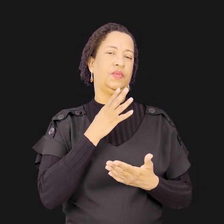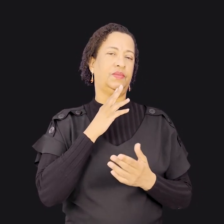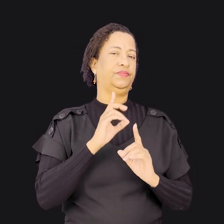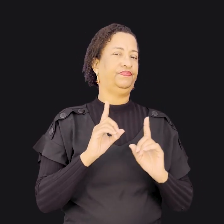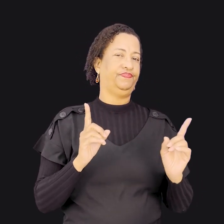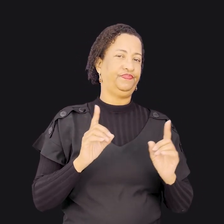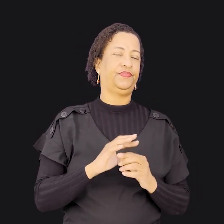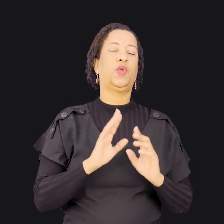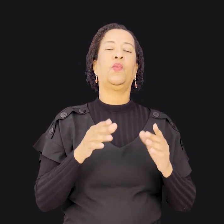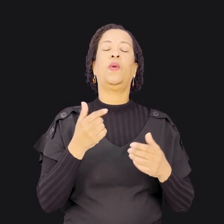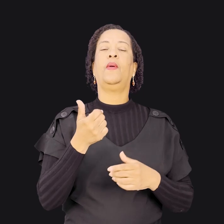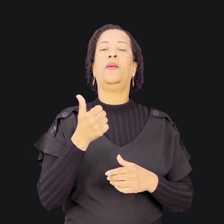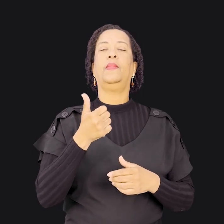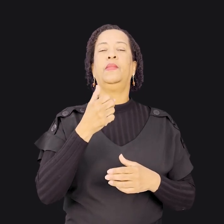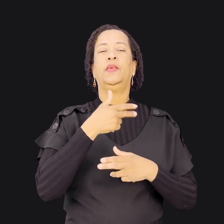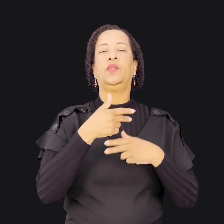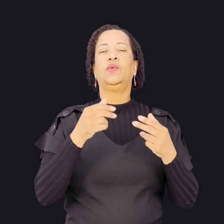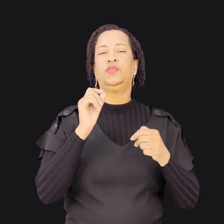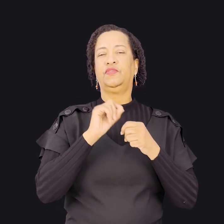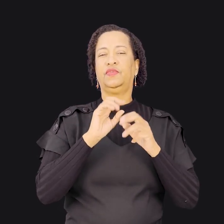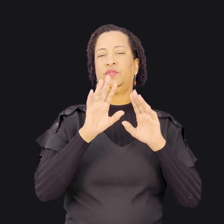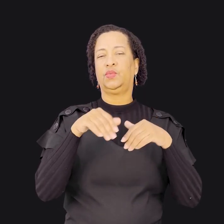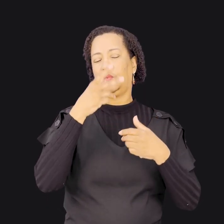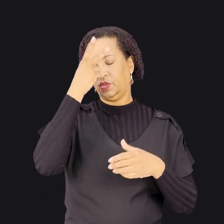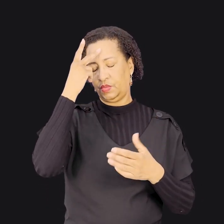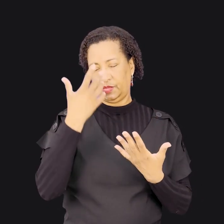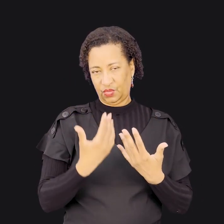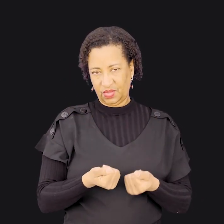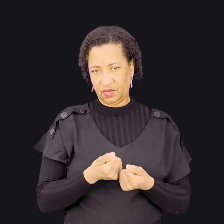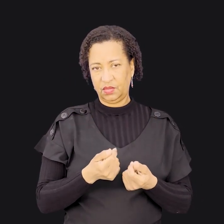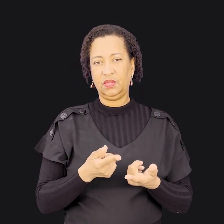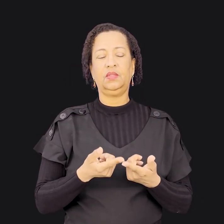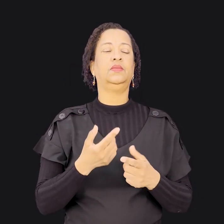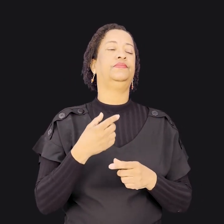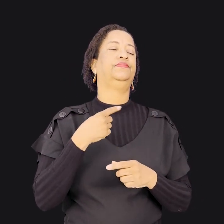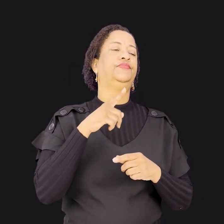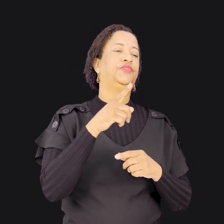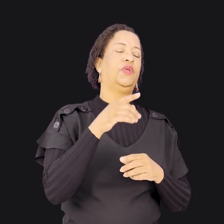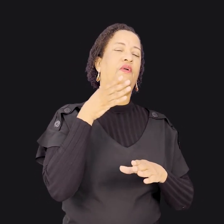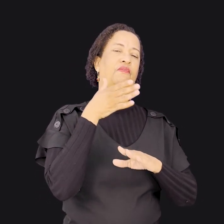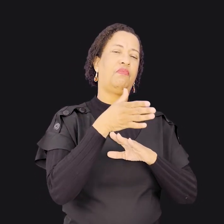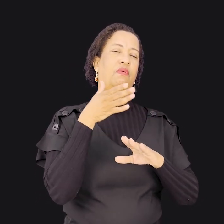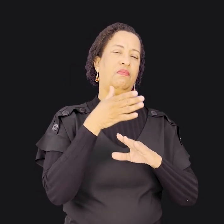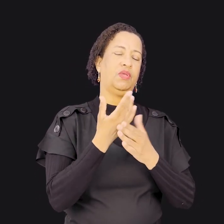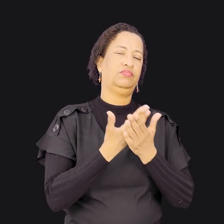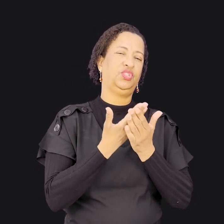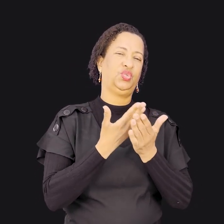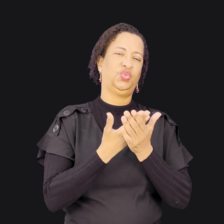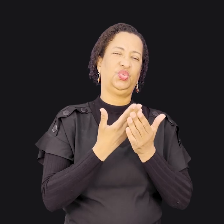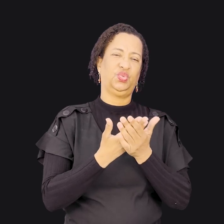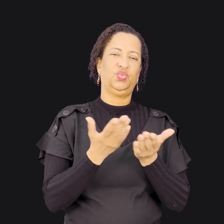fazemos. Qual é a primeira coisa que fazemos quando alguém se converte? Saturamos a pessoa com todo tipo de estudos